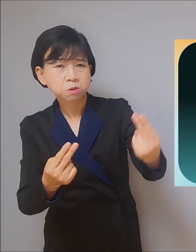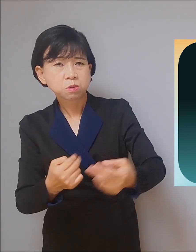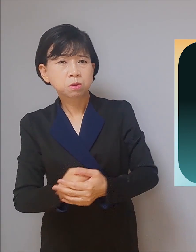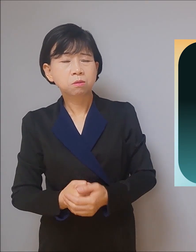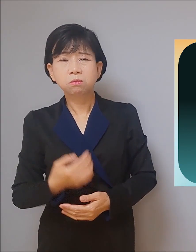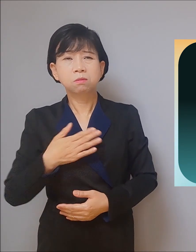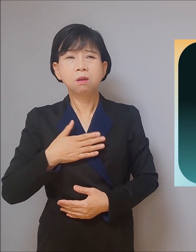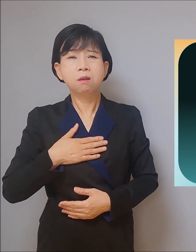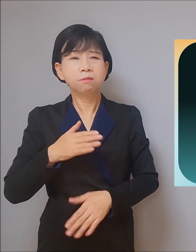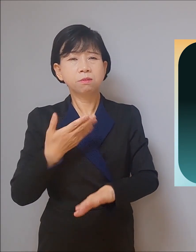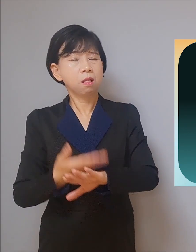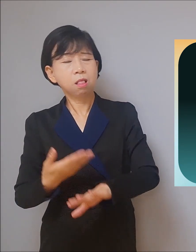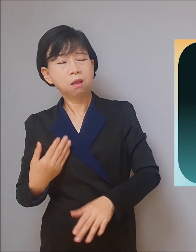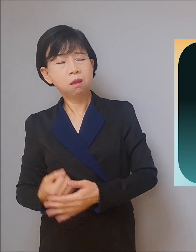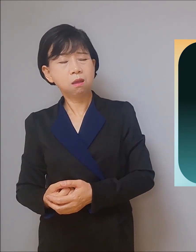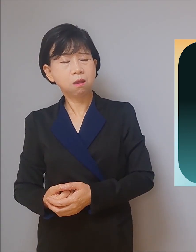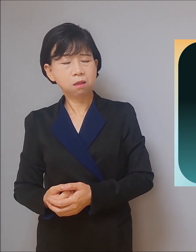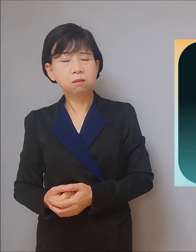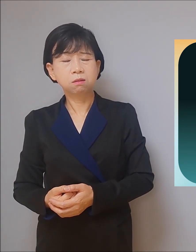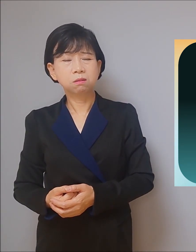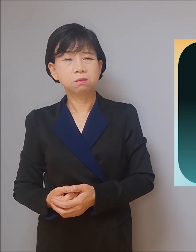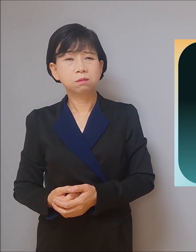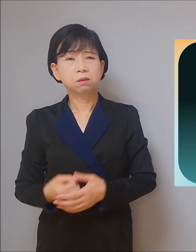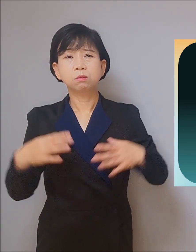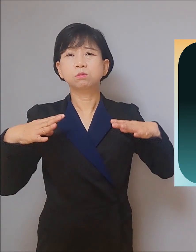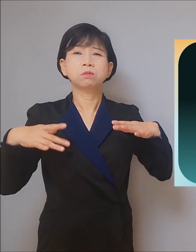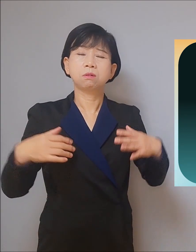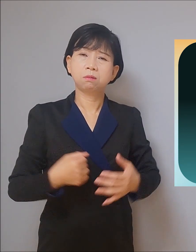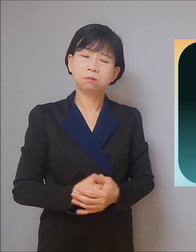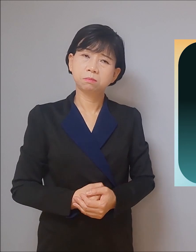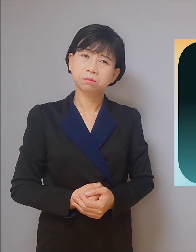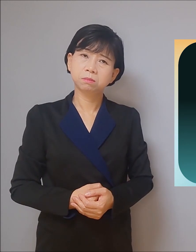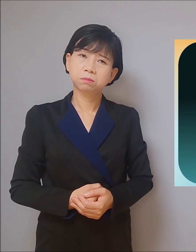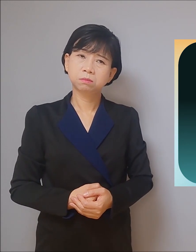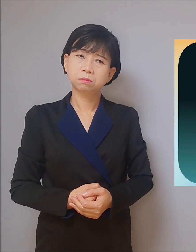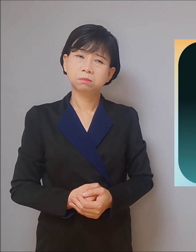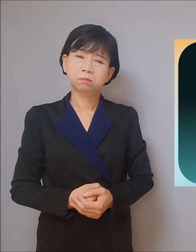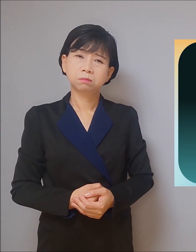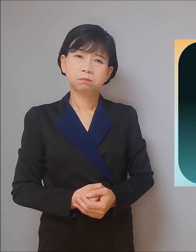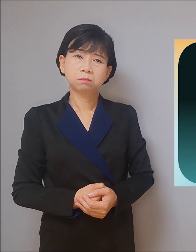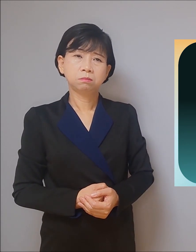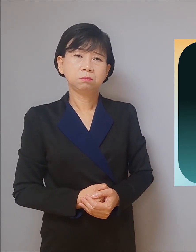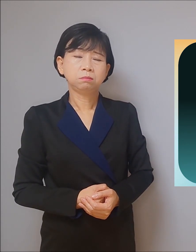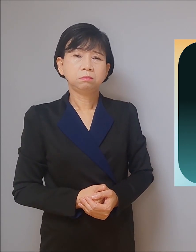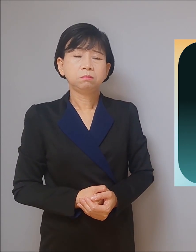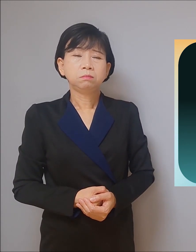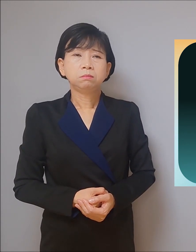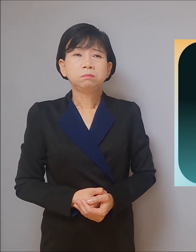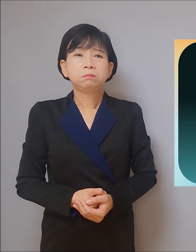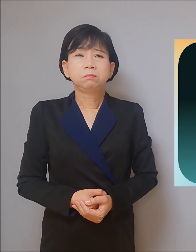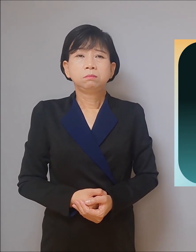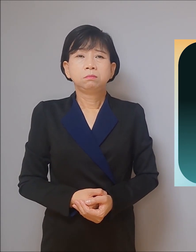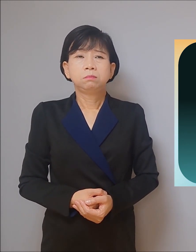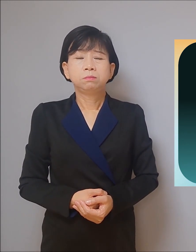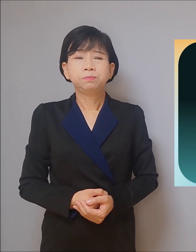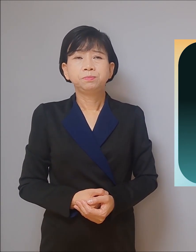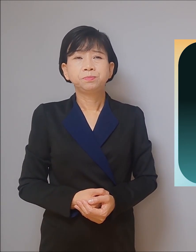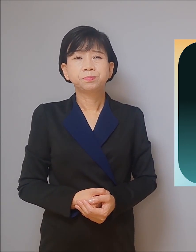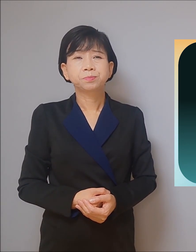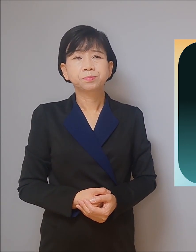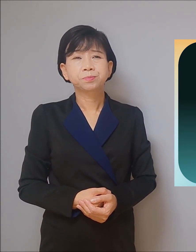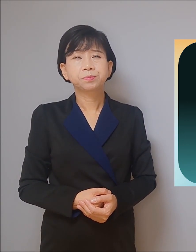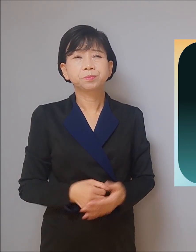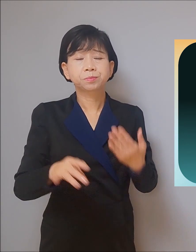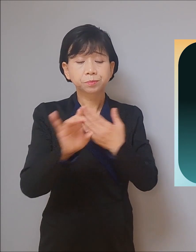자들과 같지 아니하고 이 세리와도 같지 아니함을 감사하나이다. 아멘. 보세요,